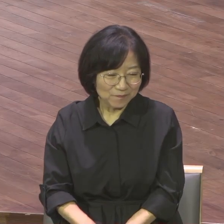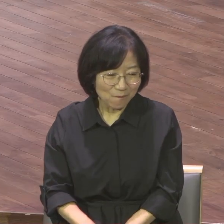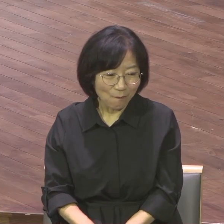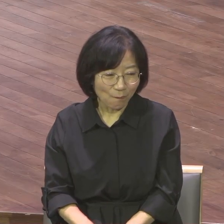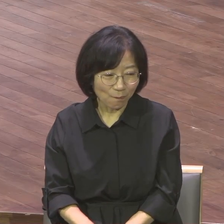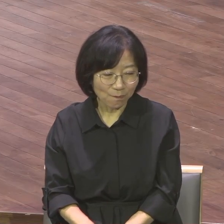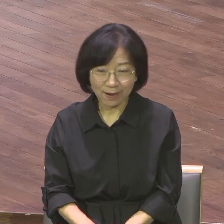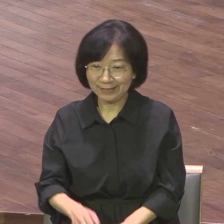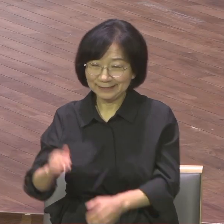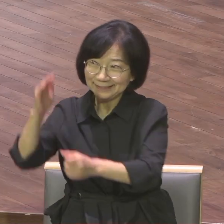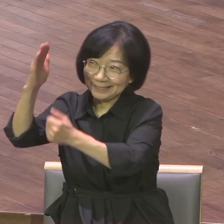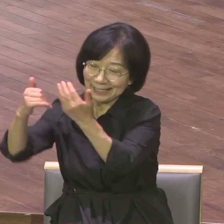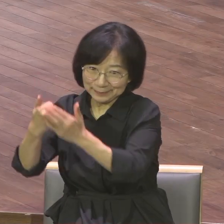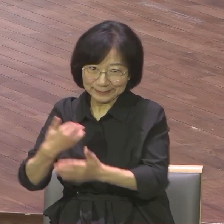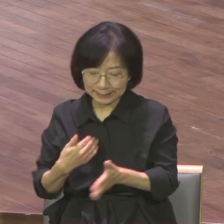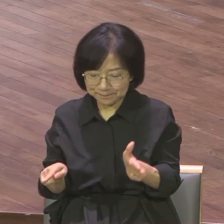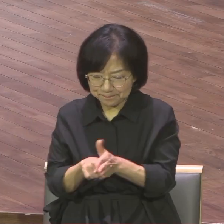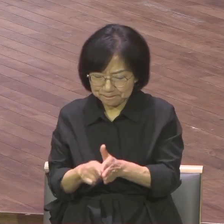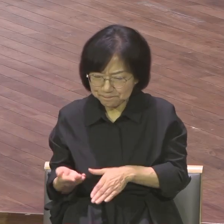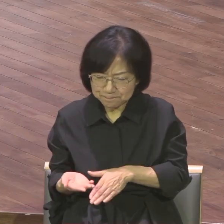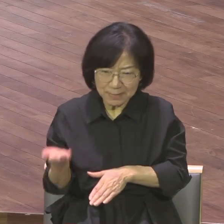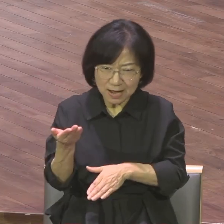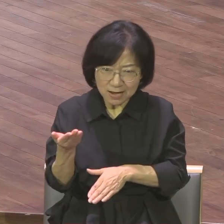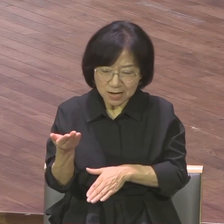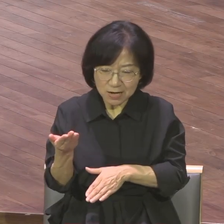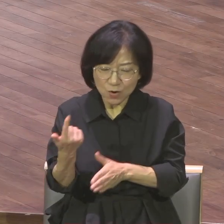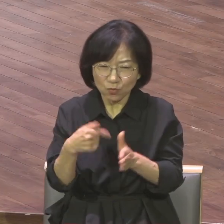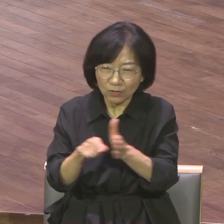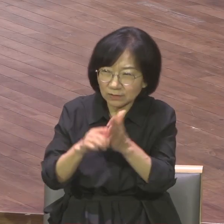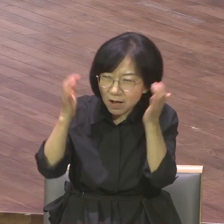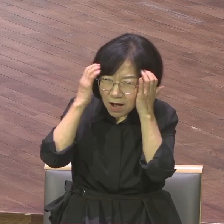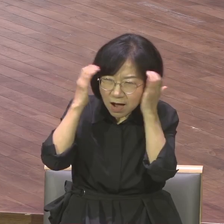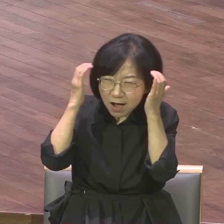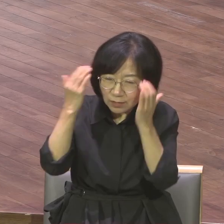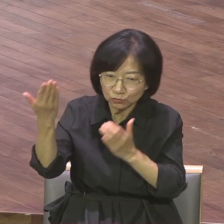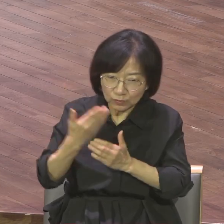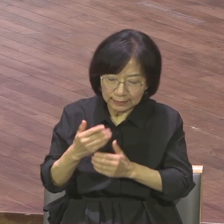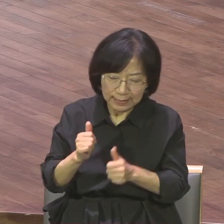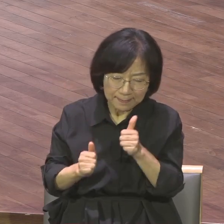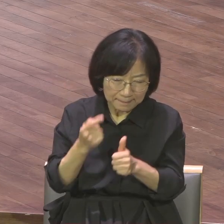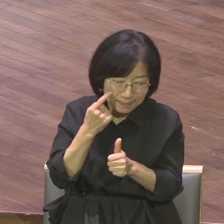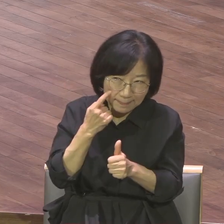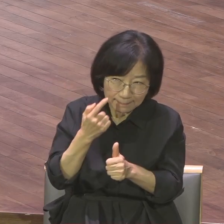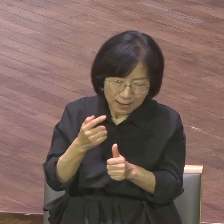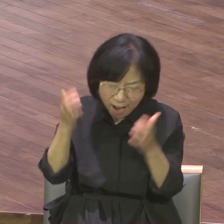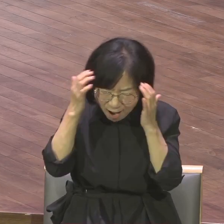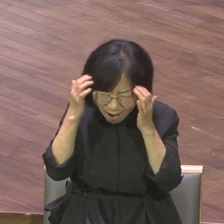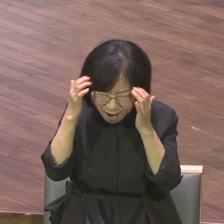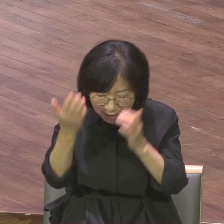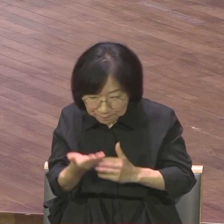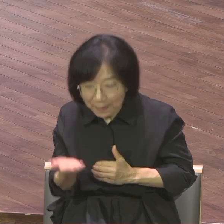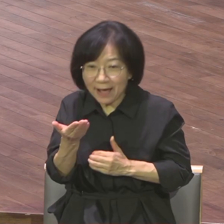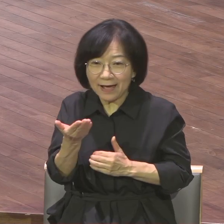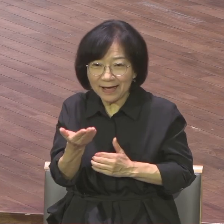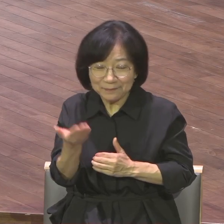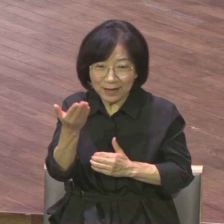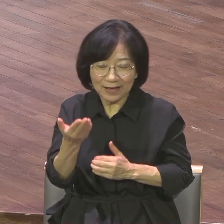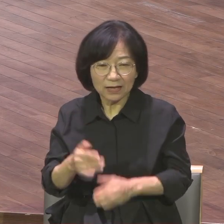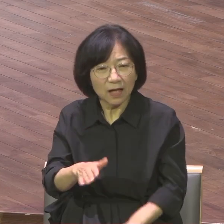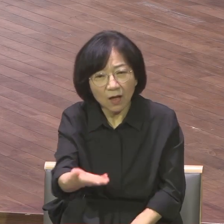하나님이 나를 한 단계 올려주기 위해서 이 고난을 주시구나. 우리 교회가 큰 고난을 당했습니다.